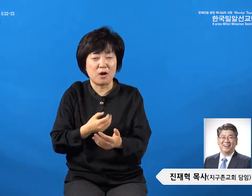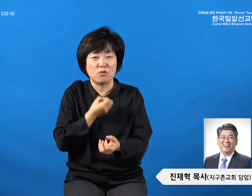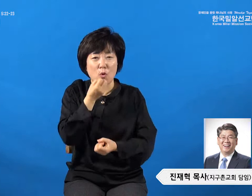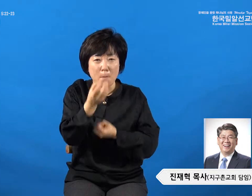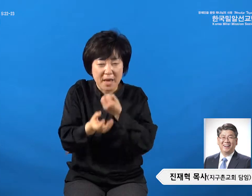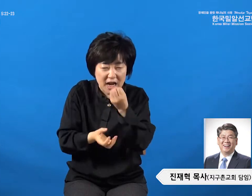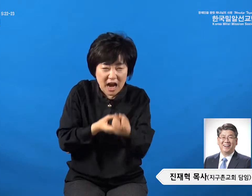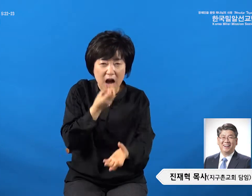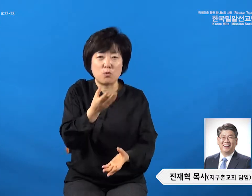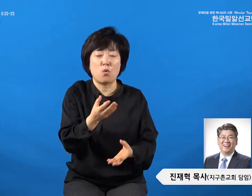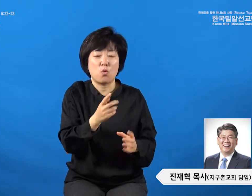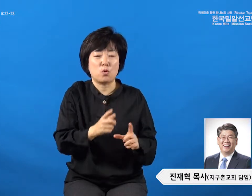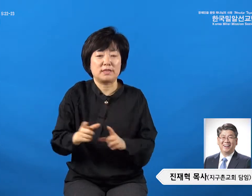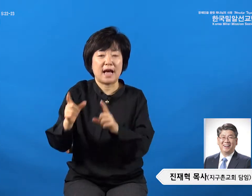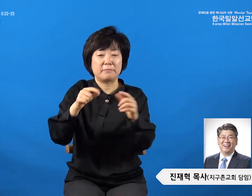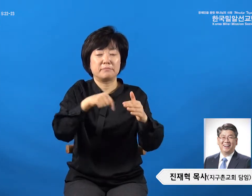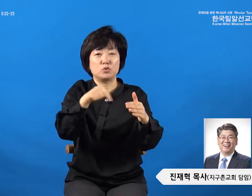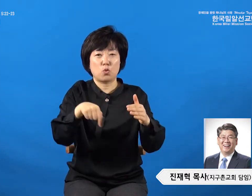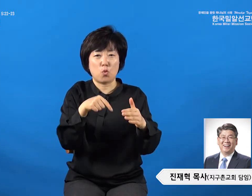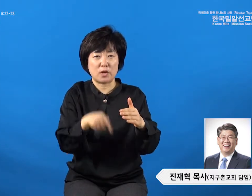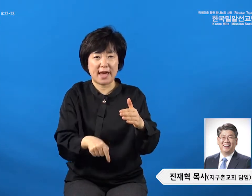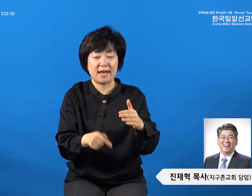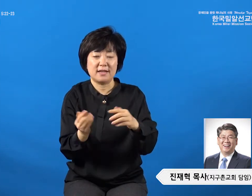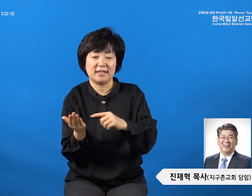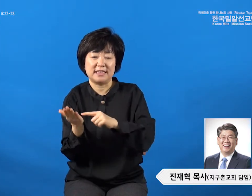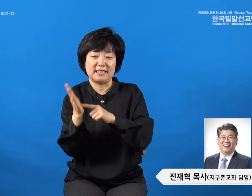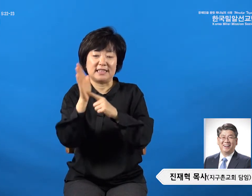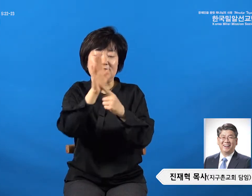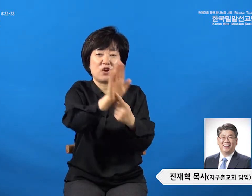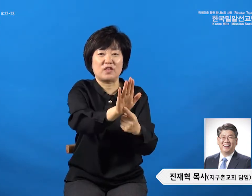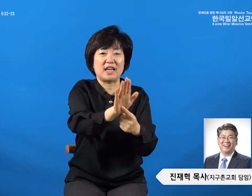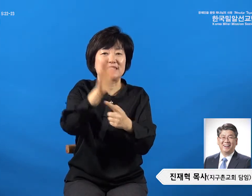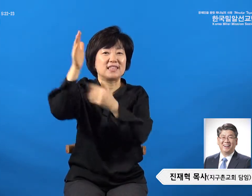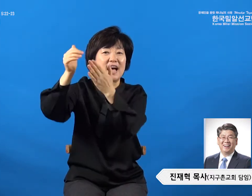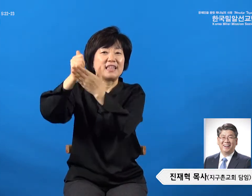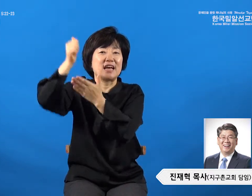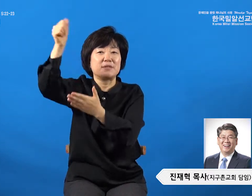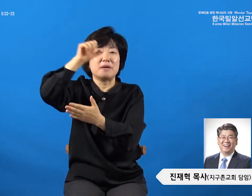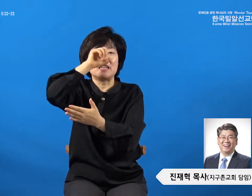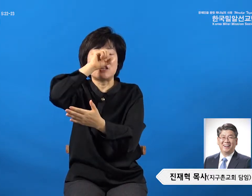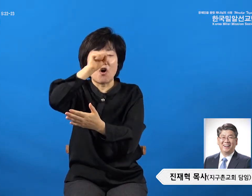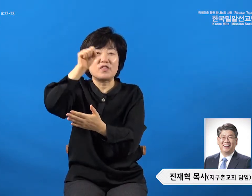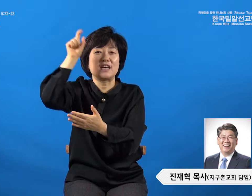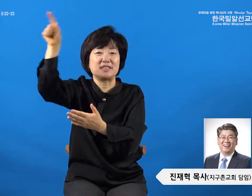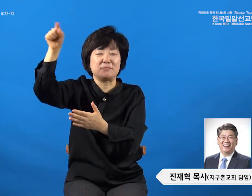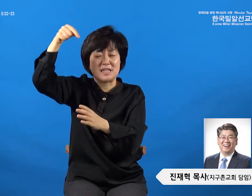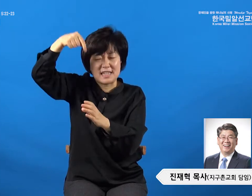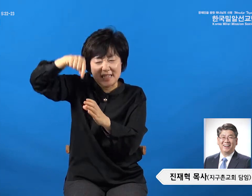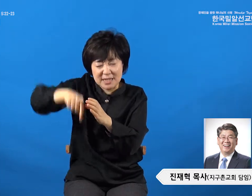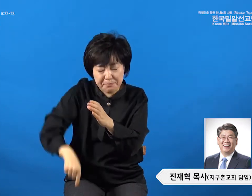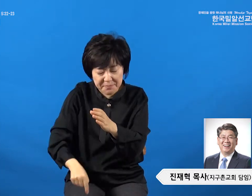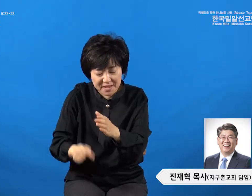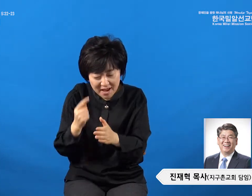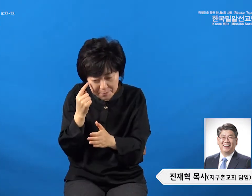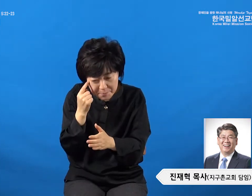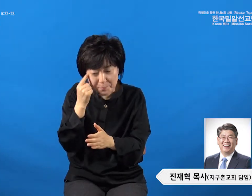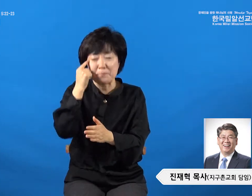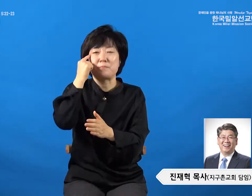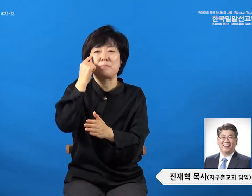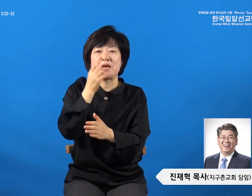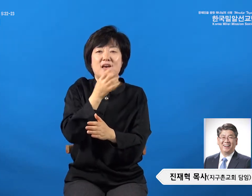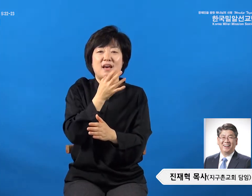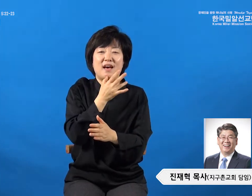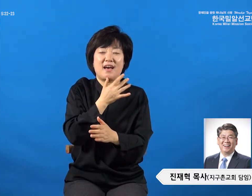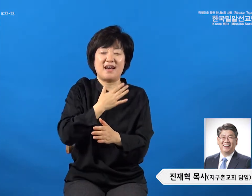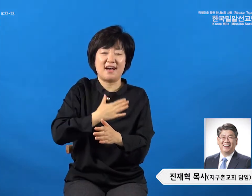경험합니다. 고백합니다. 바로 삶 속에 드러나는 하나님의 선하심을 깊이 알 때 우리는